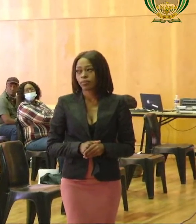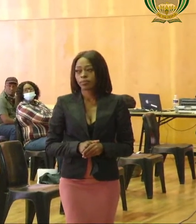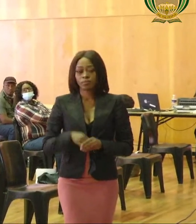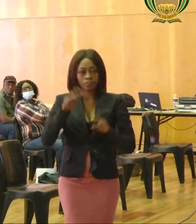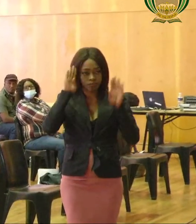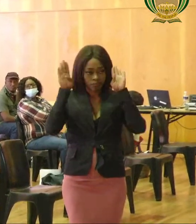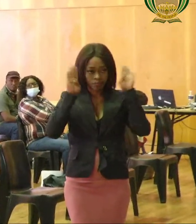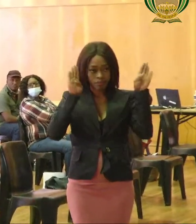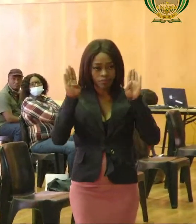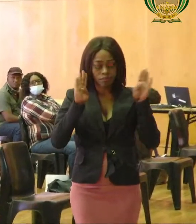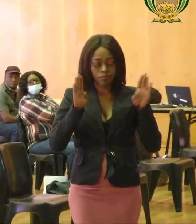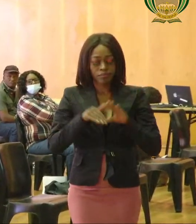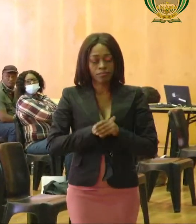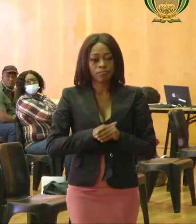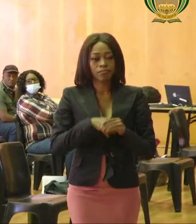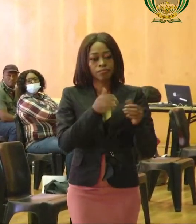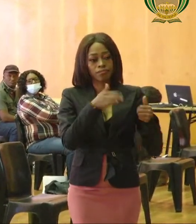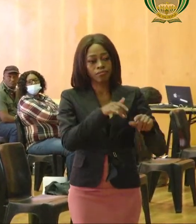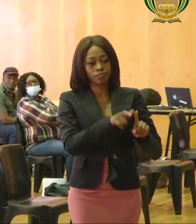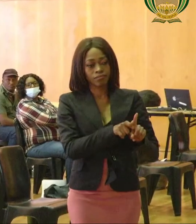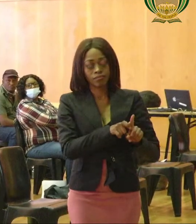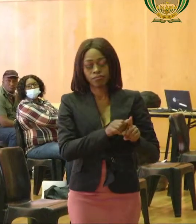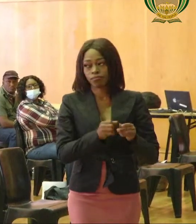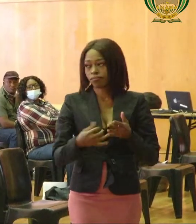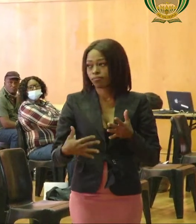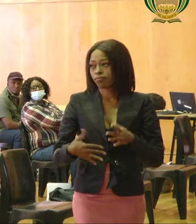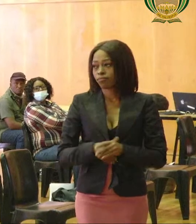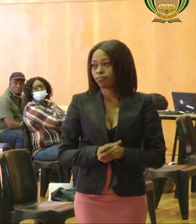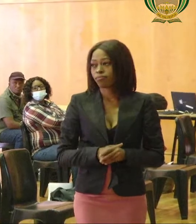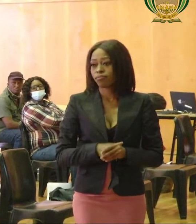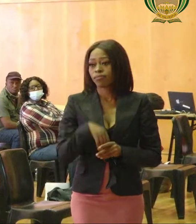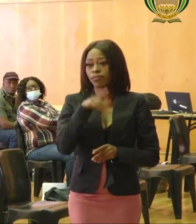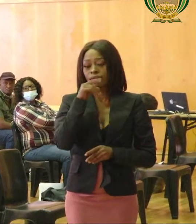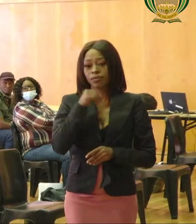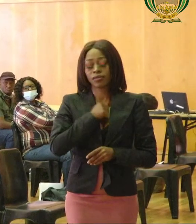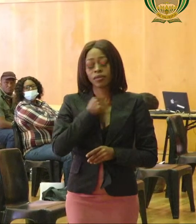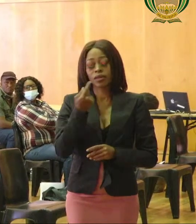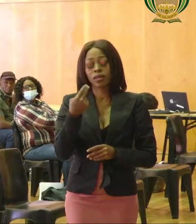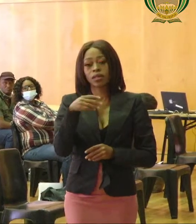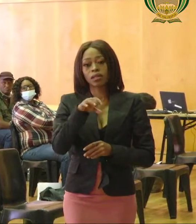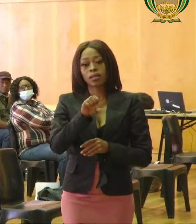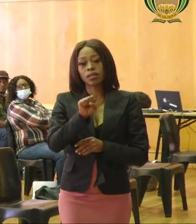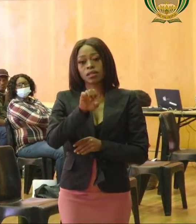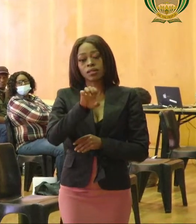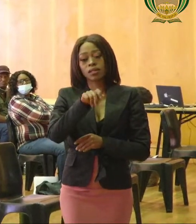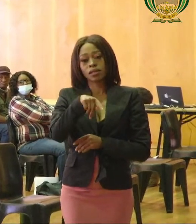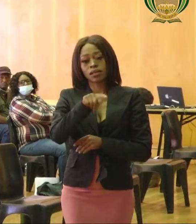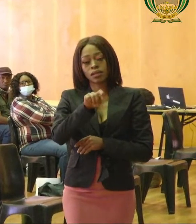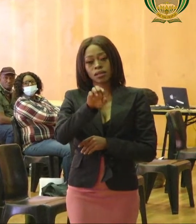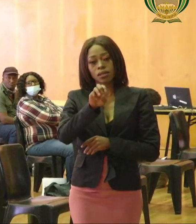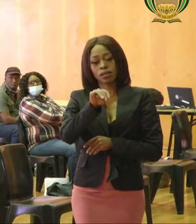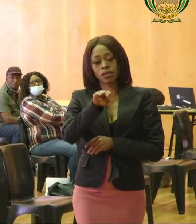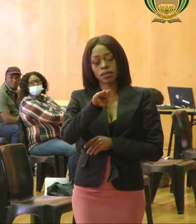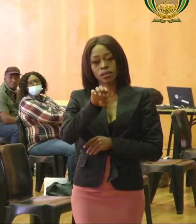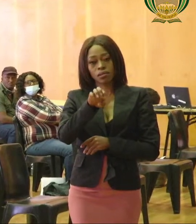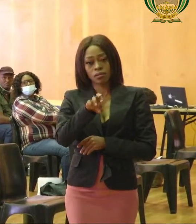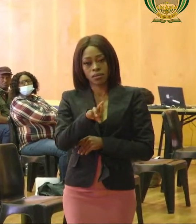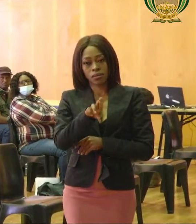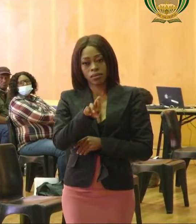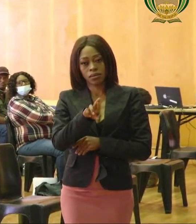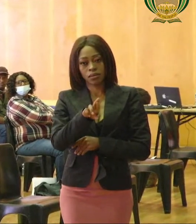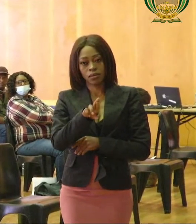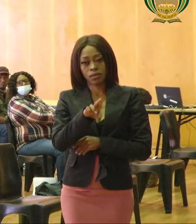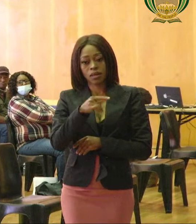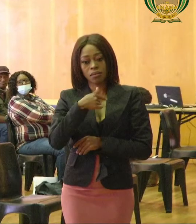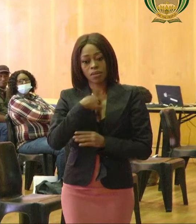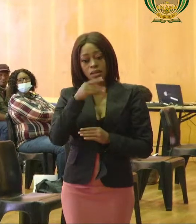Goedemiddag, groet die chair, die paneel. Mijn naam is Felix September, ik is van Oudtshoorn, vertegenwoordig wijk 4 en ik